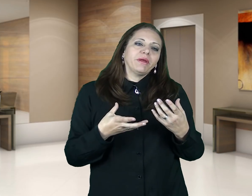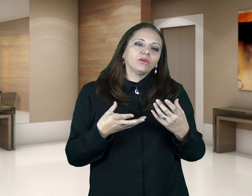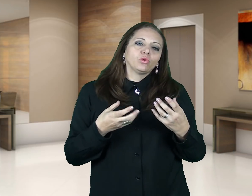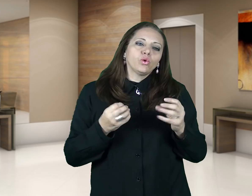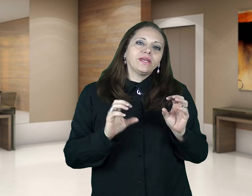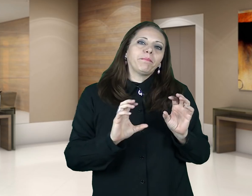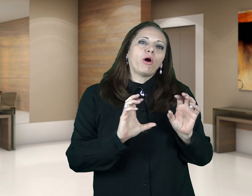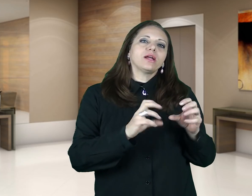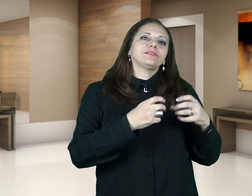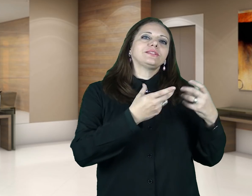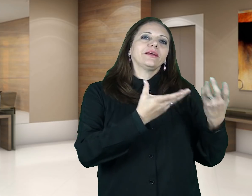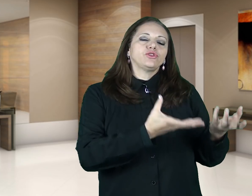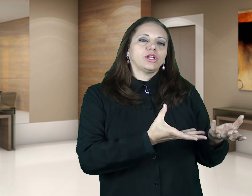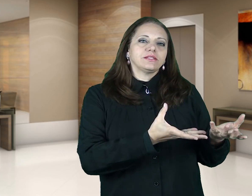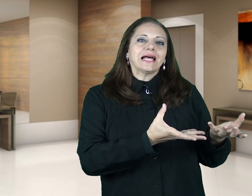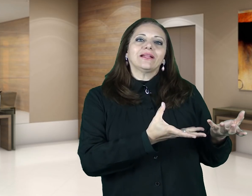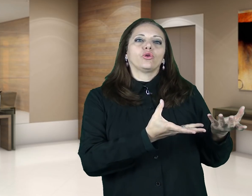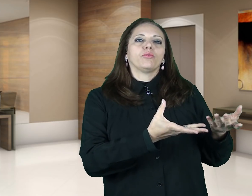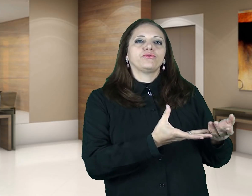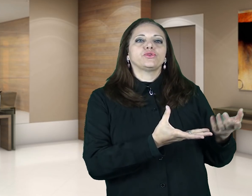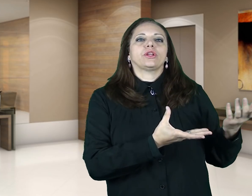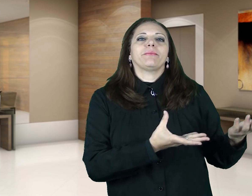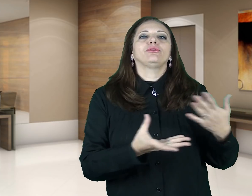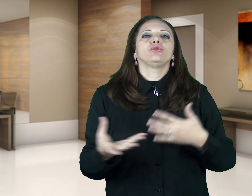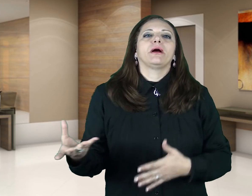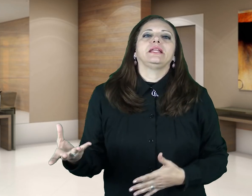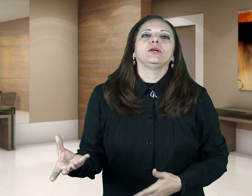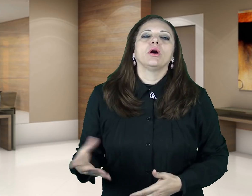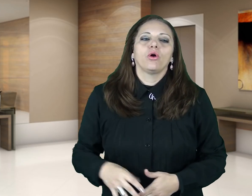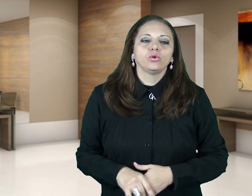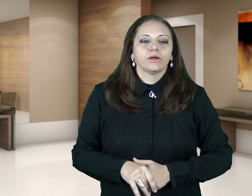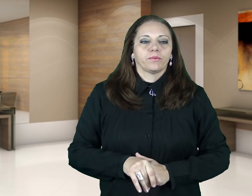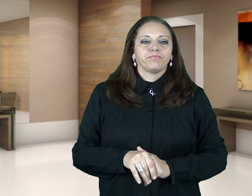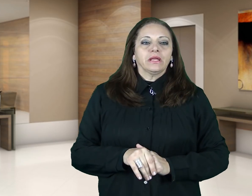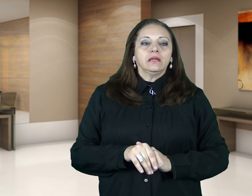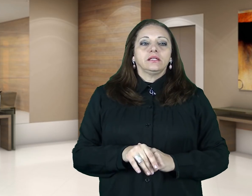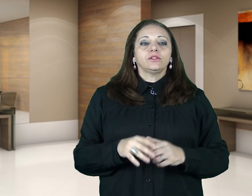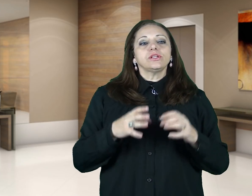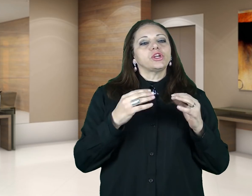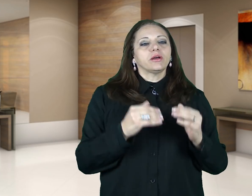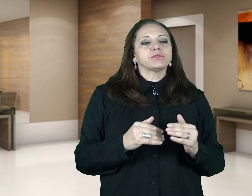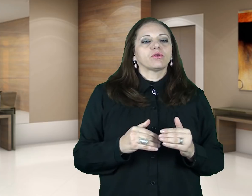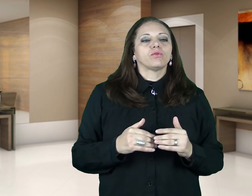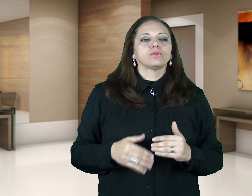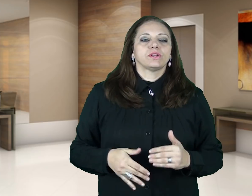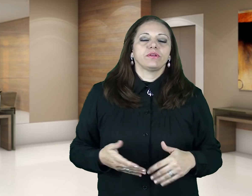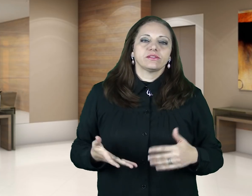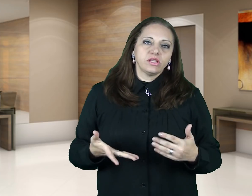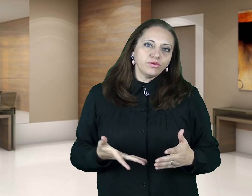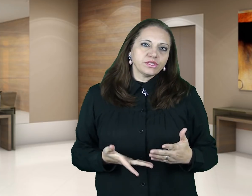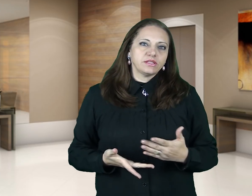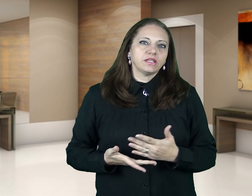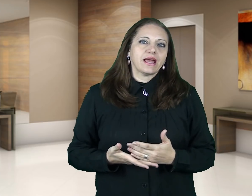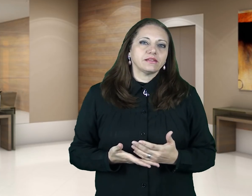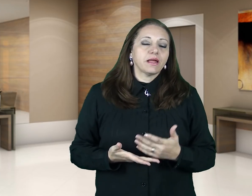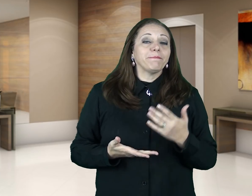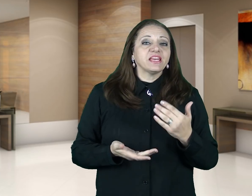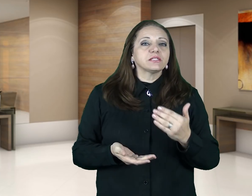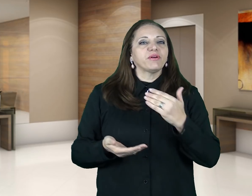de entendimento que pode ser utilizado como funcionamento de uma língua ou não. Então nós chegamos à conclusão que as línguas de sinais, da mesma